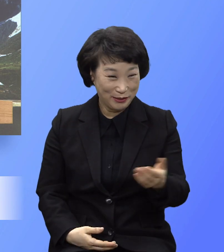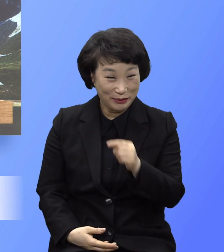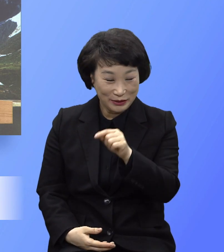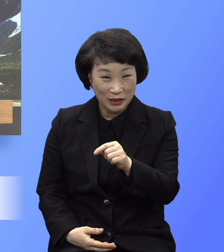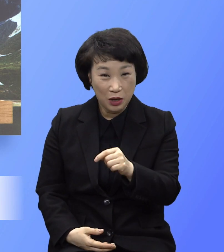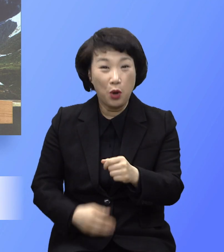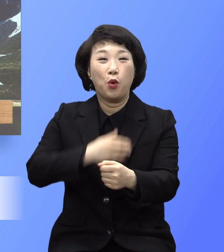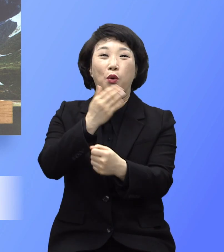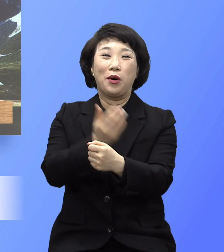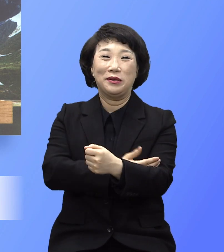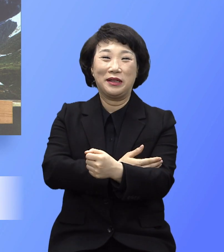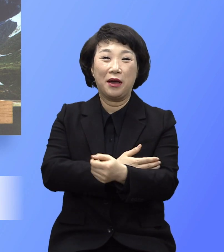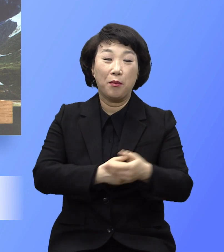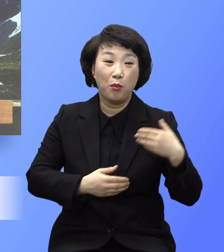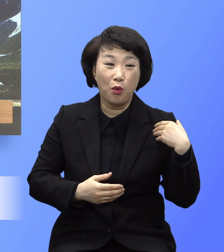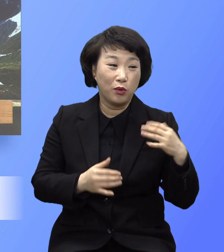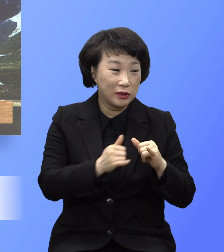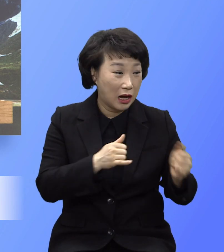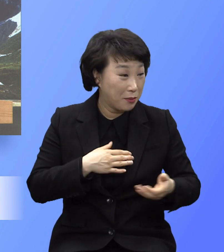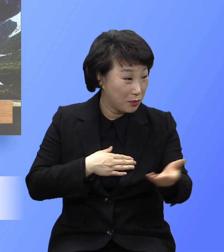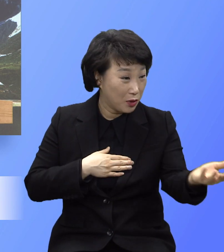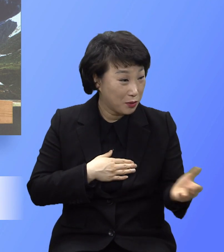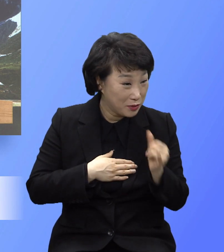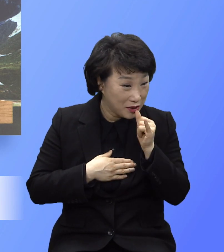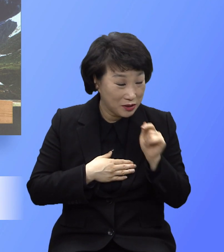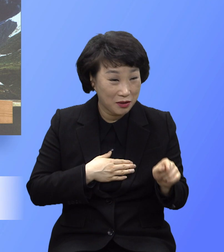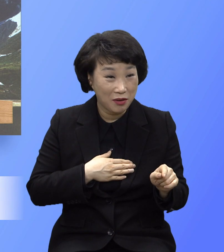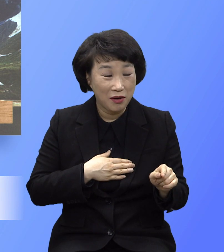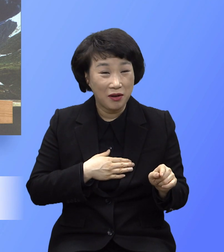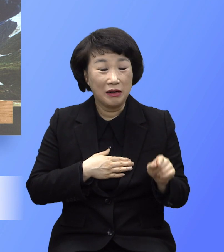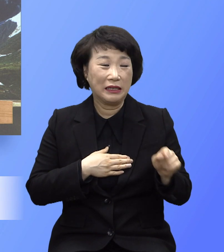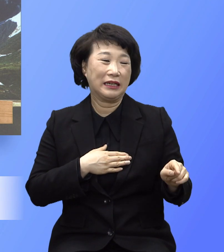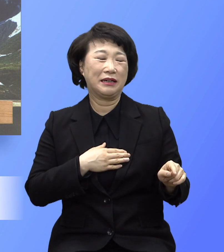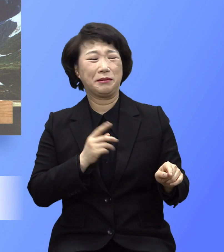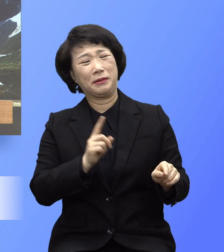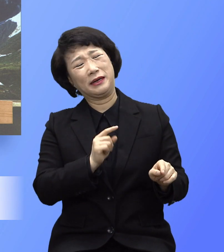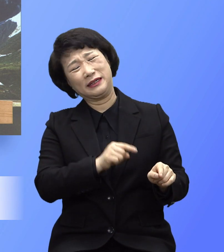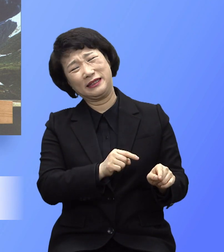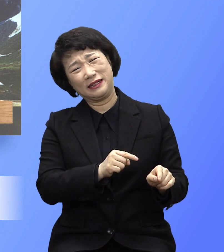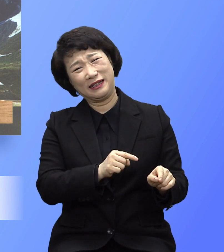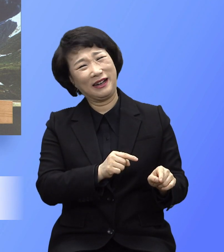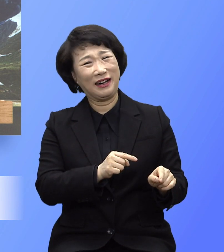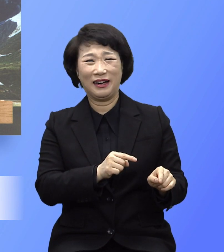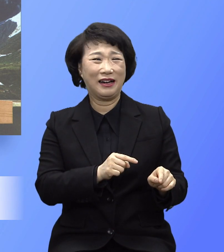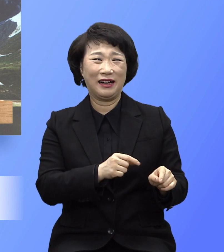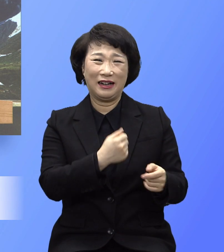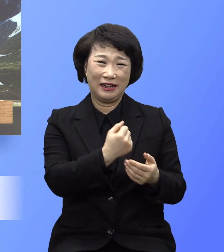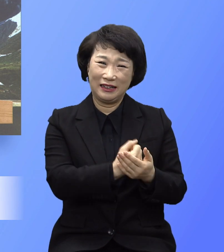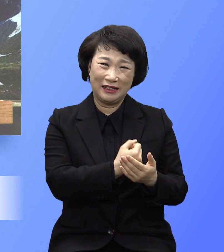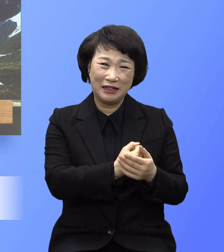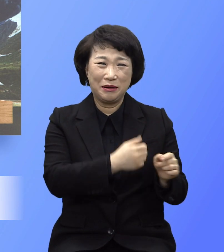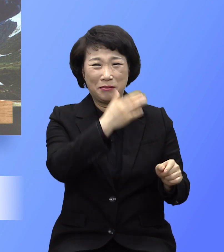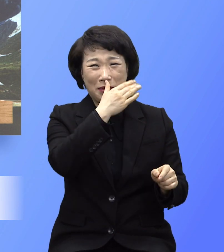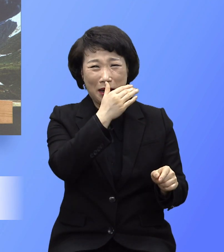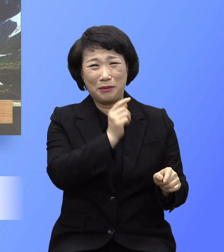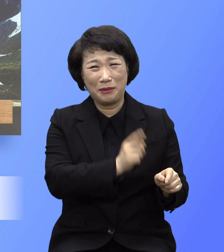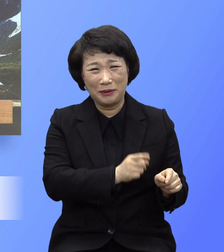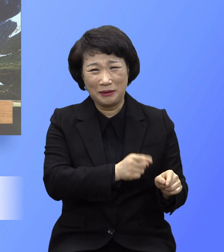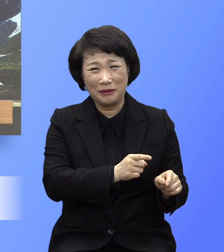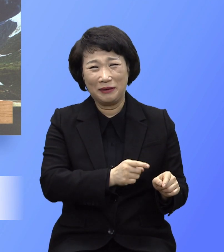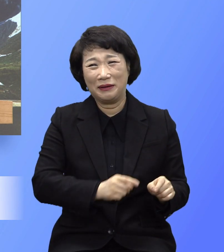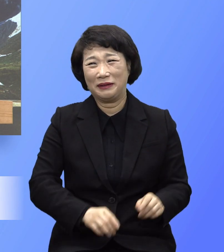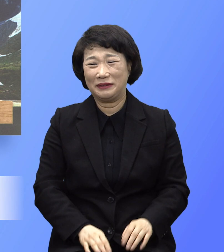이걸 권세로 모르는 사람, 예, 이 사람은 정말로 바보에